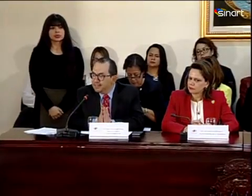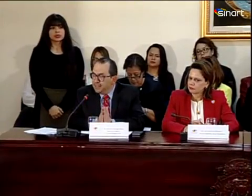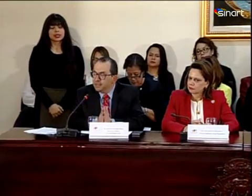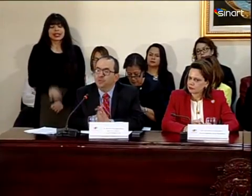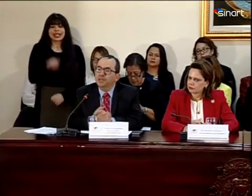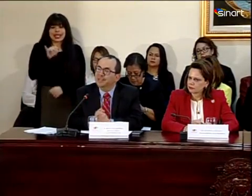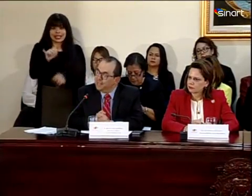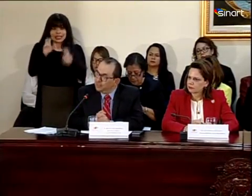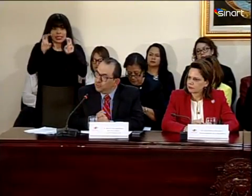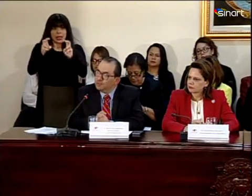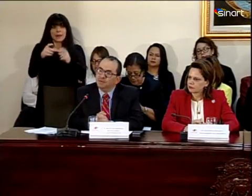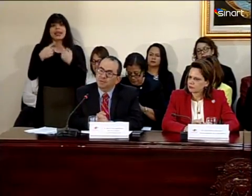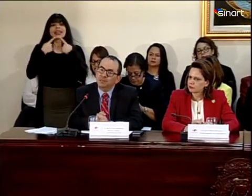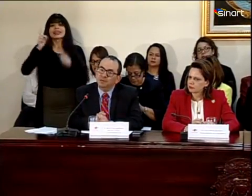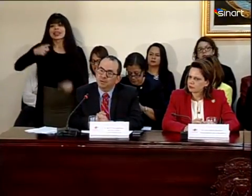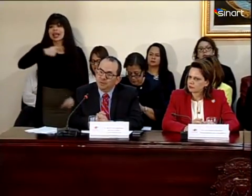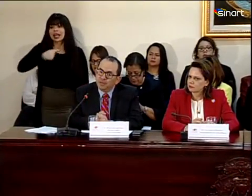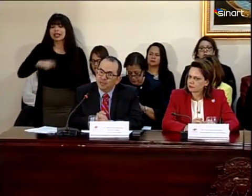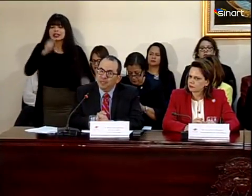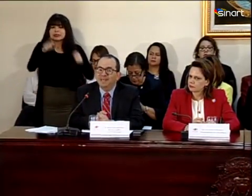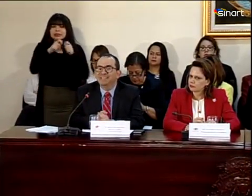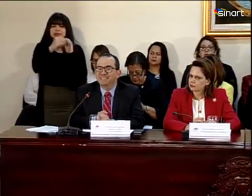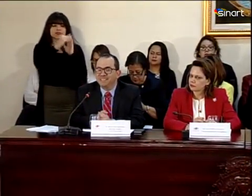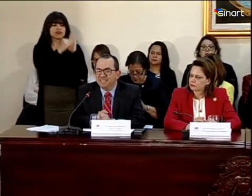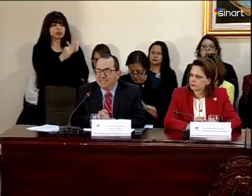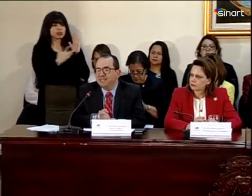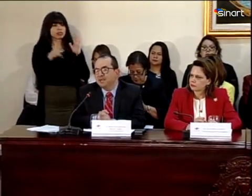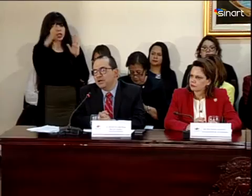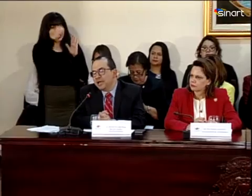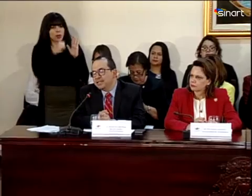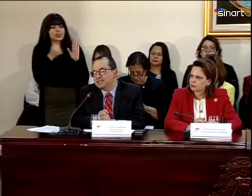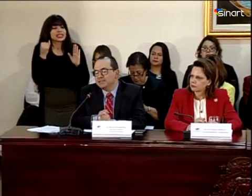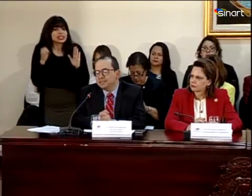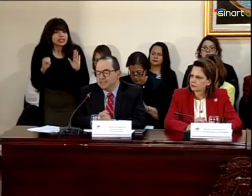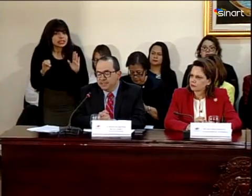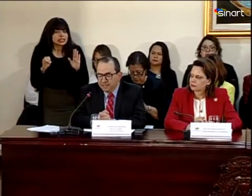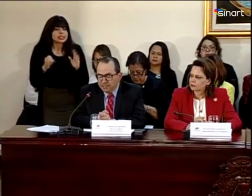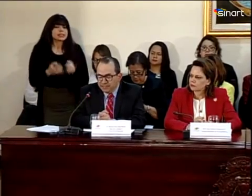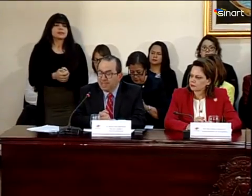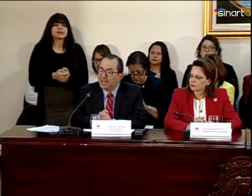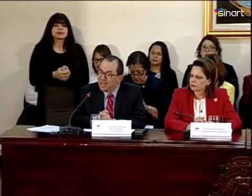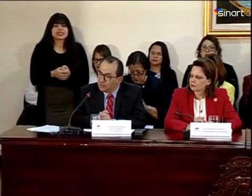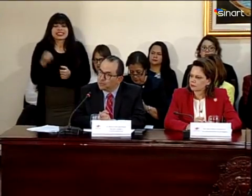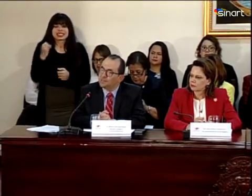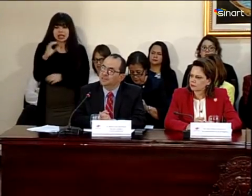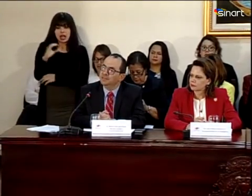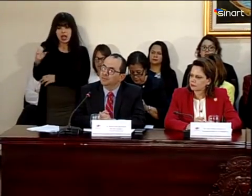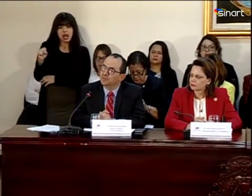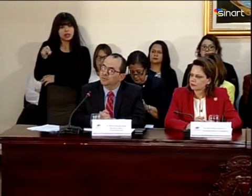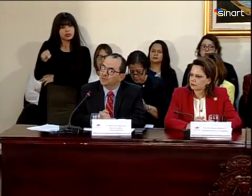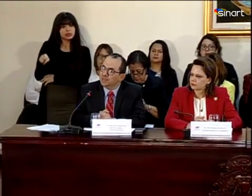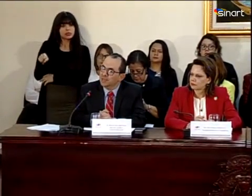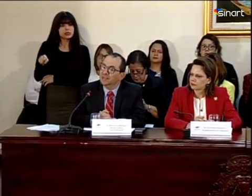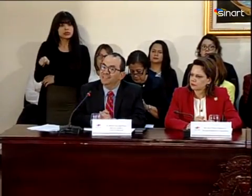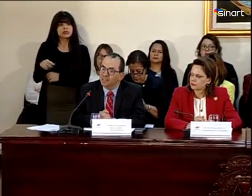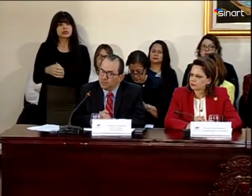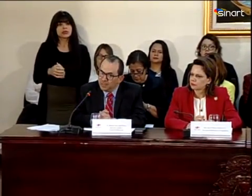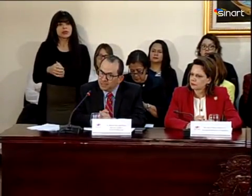En este caso, el decreto específicamente prevé que si la Caja Costarricense de Seguro